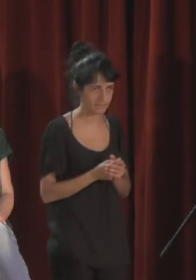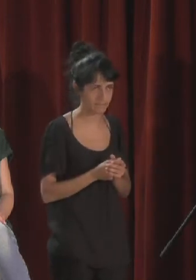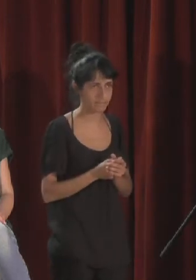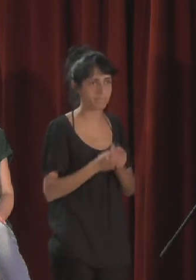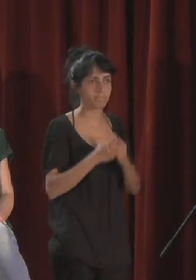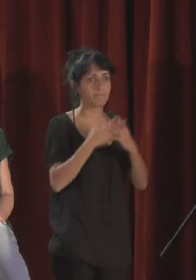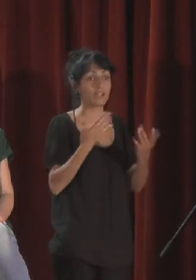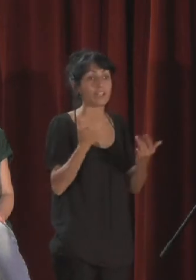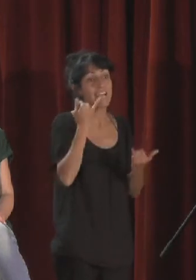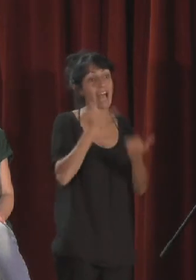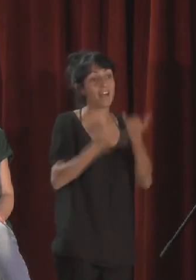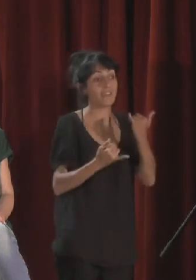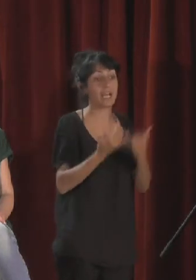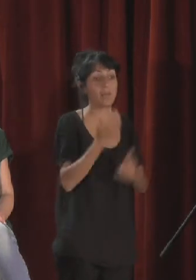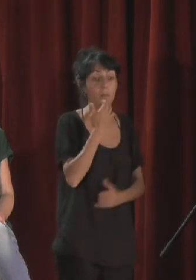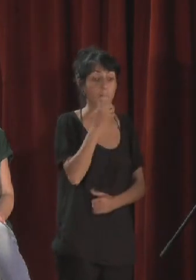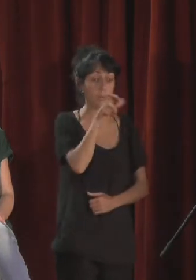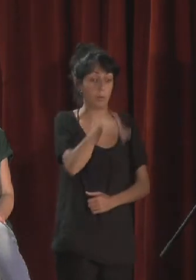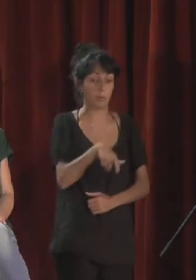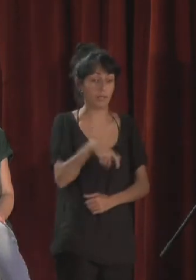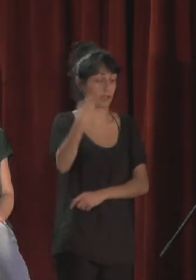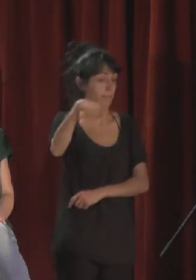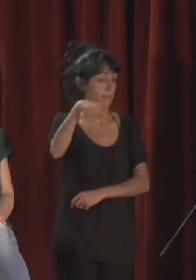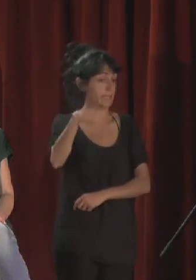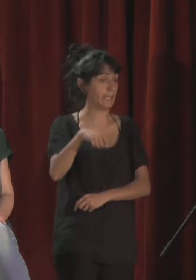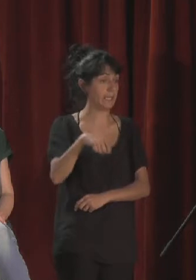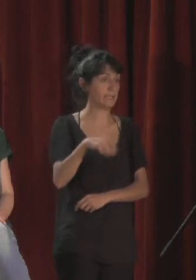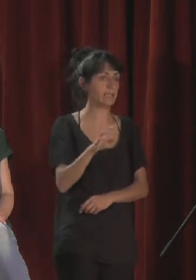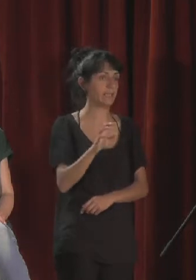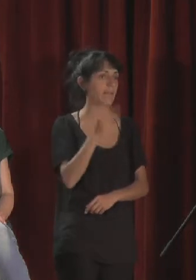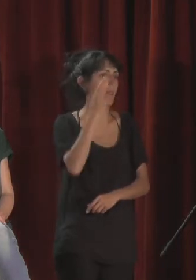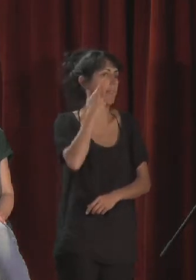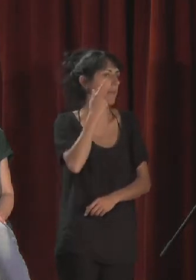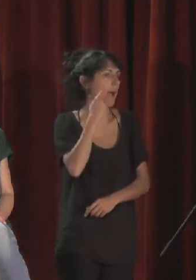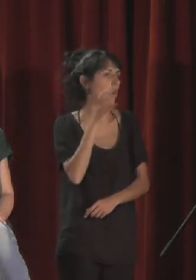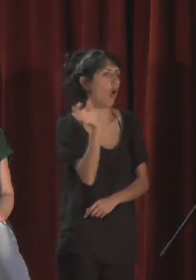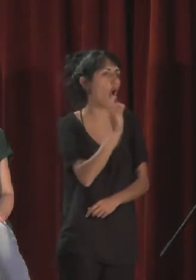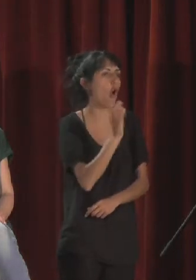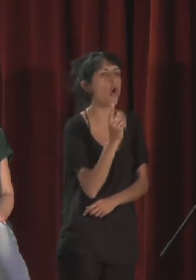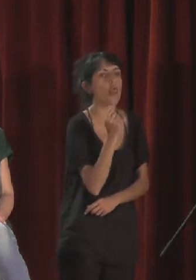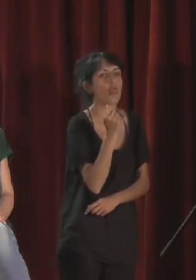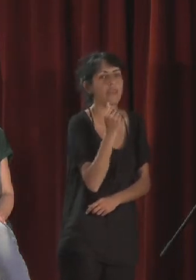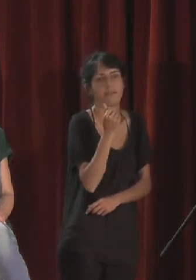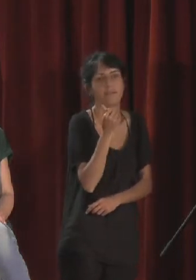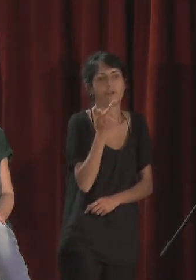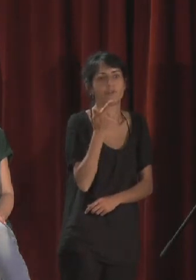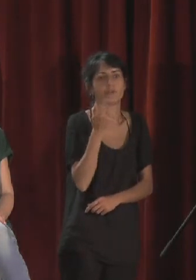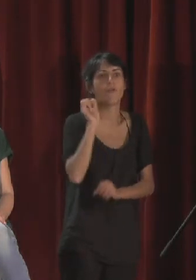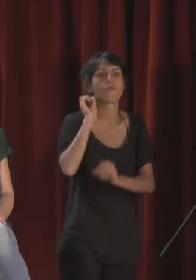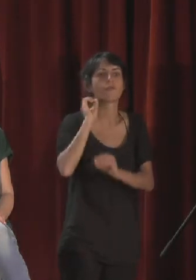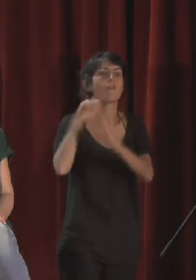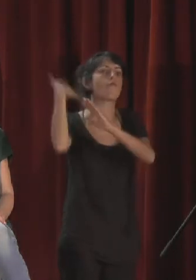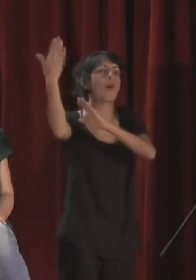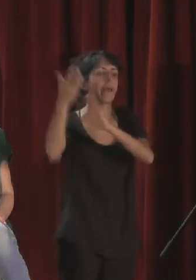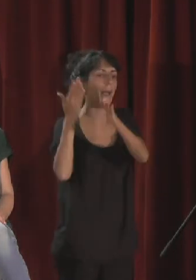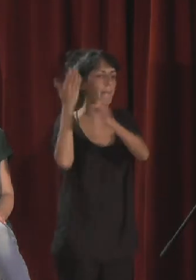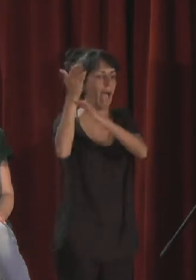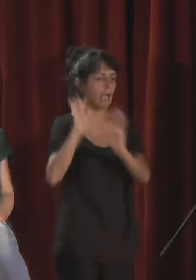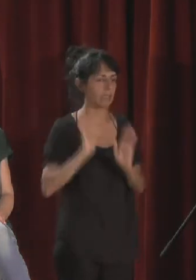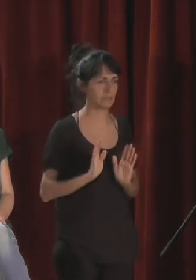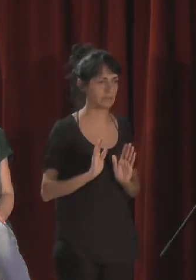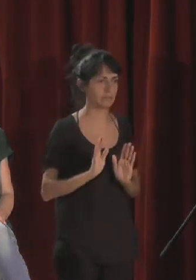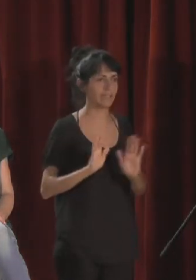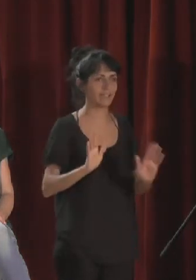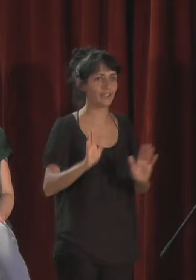os salarios dos seus directivos ou, cando non, a paraísos fiscales. E estos son os lumbreras que nos van a sacar da